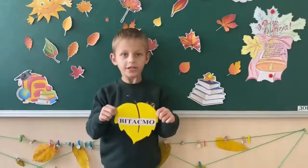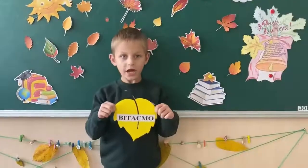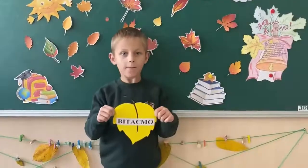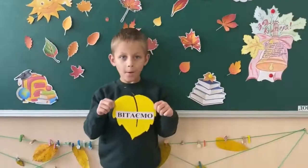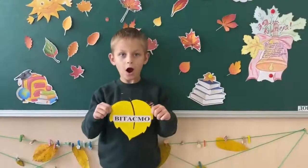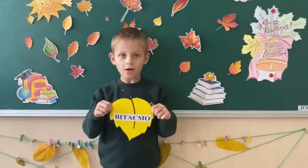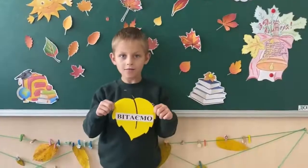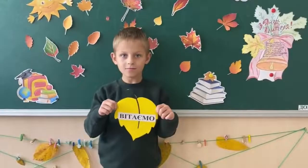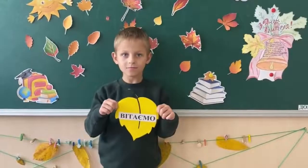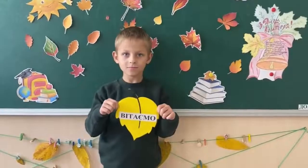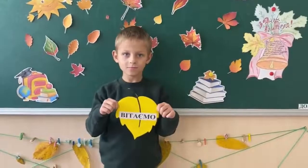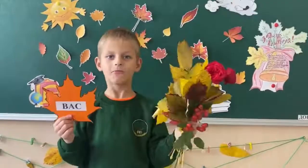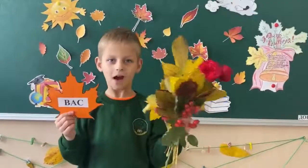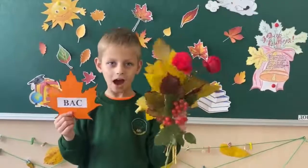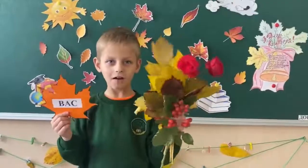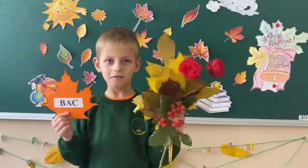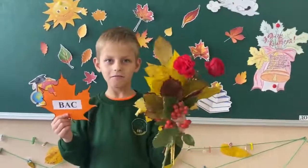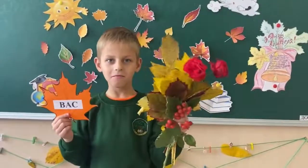Ведь так, мам!